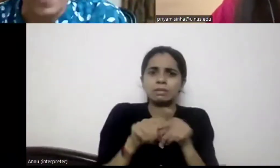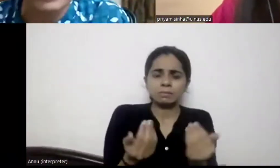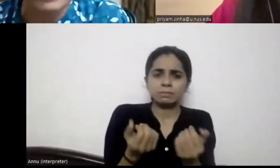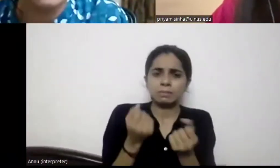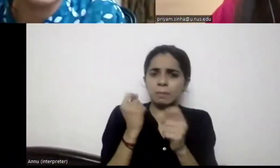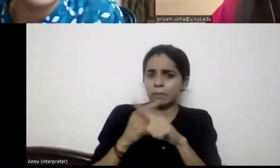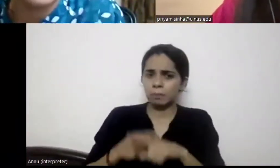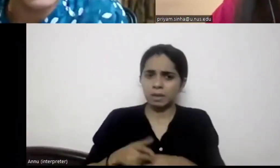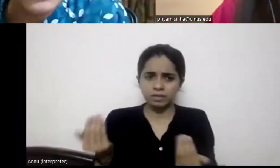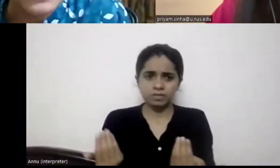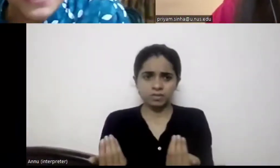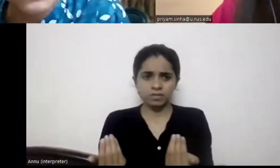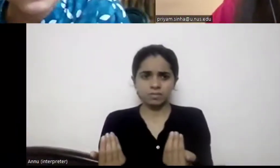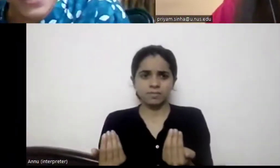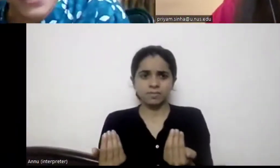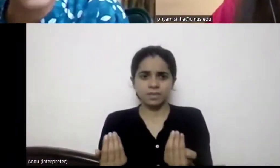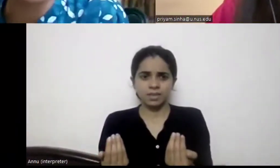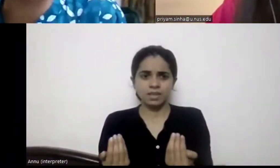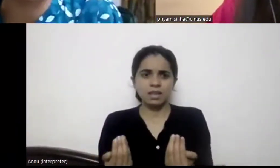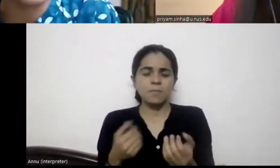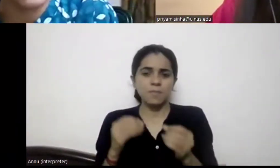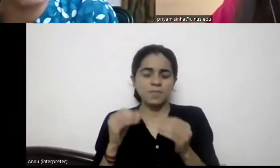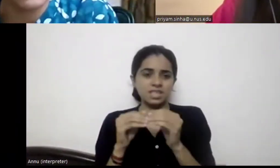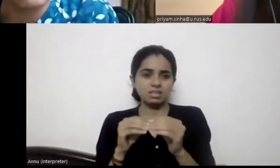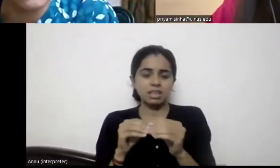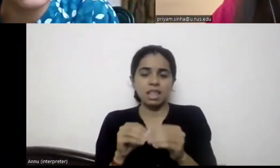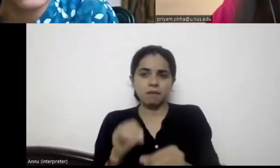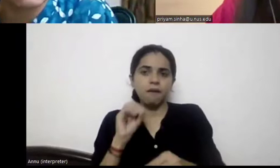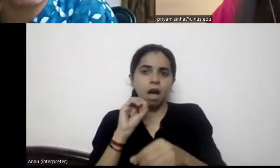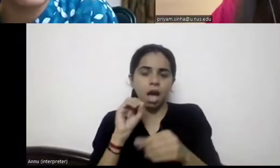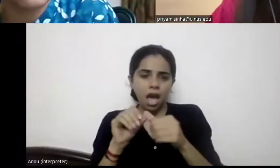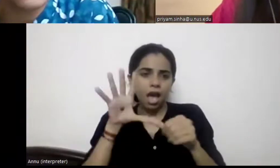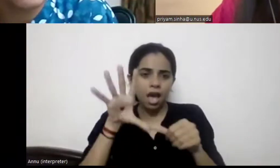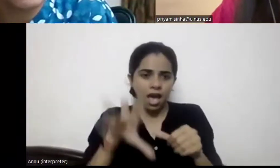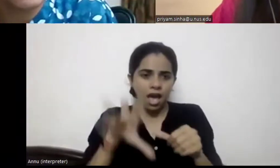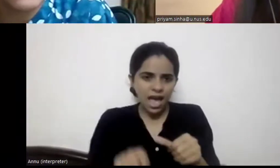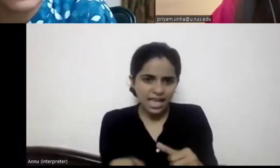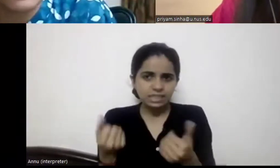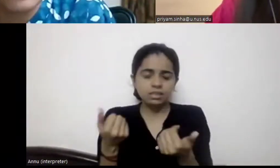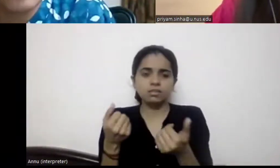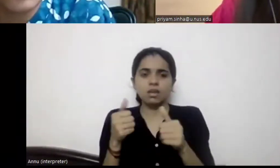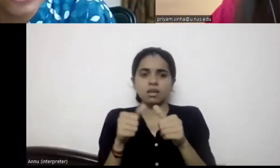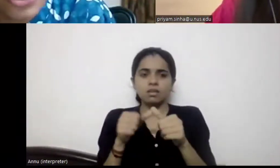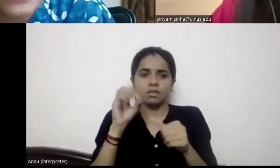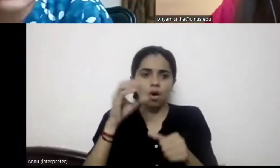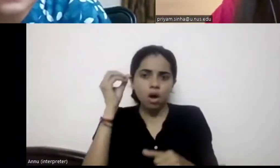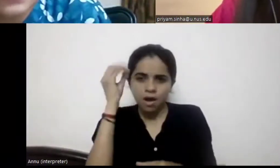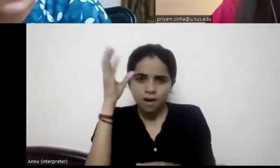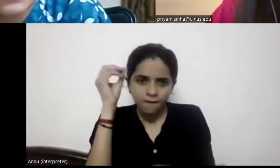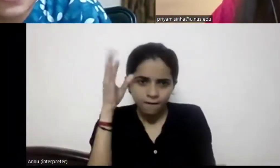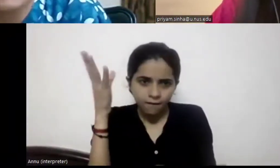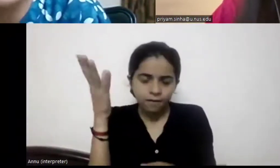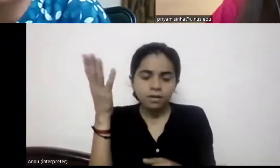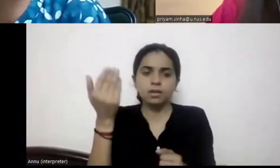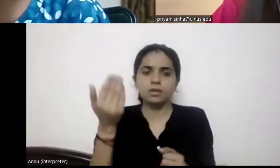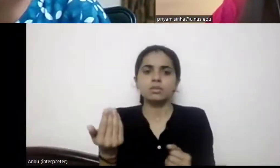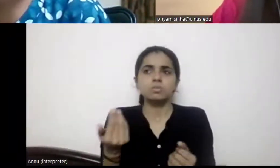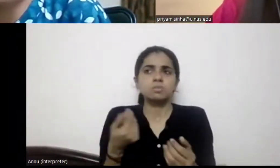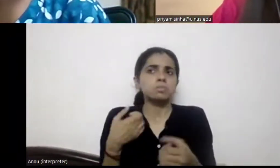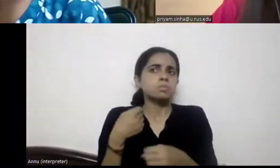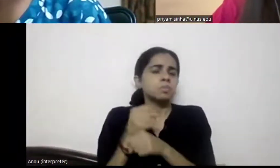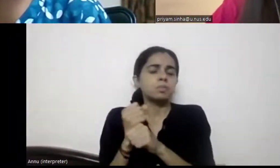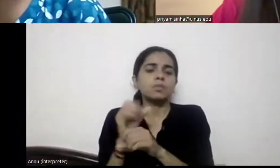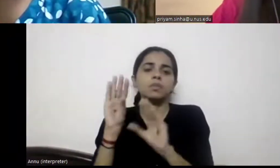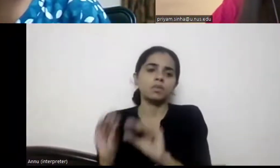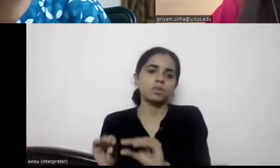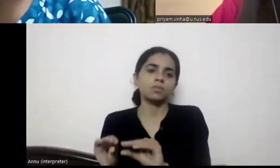they got sensitized, or there was this level of कुछ change इस तरीके से आया. But yeah,